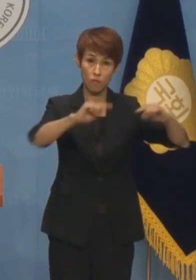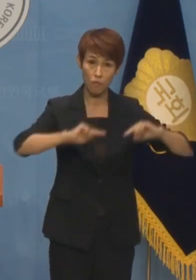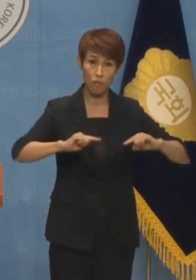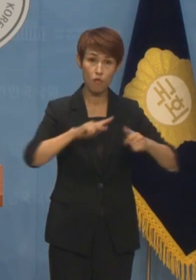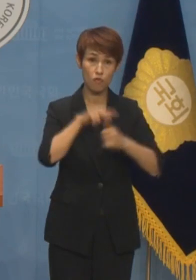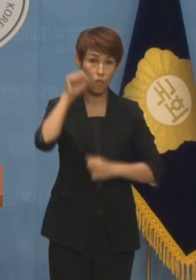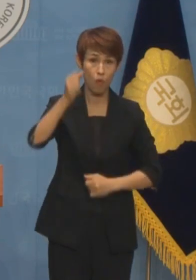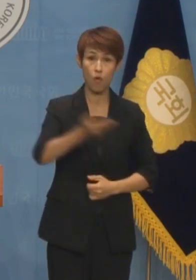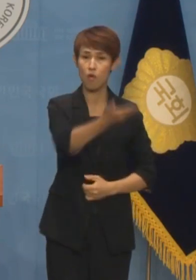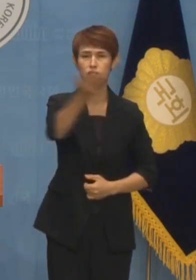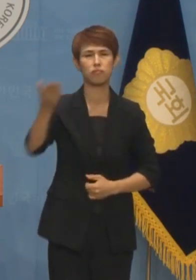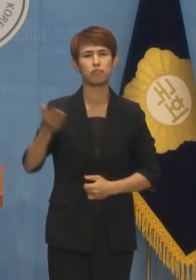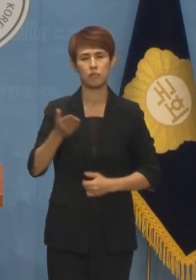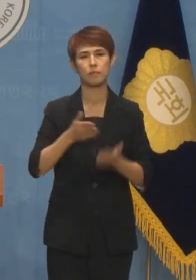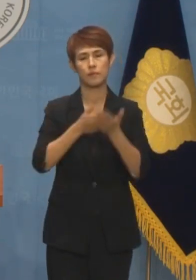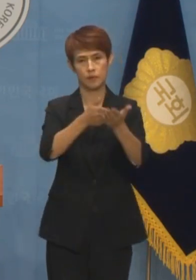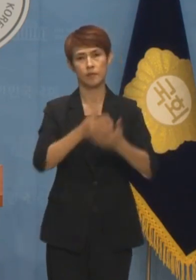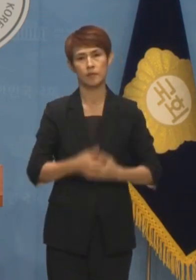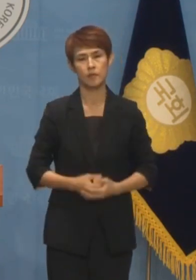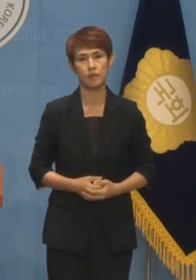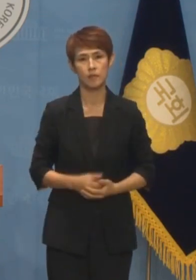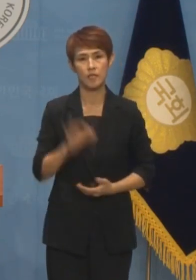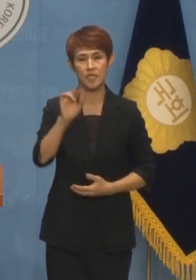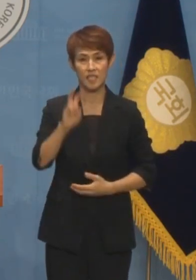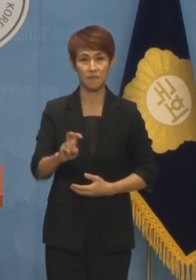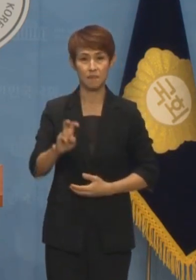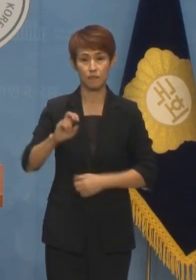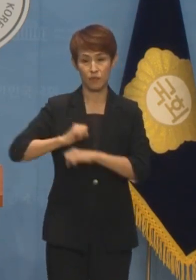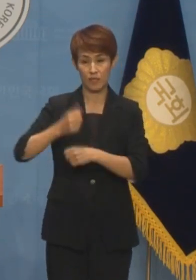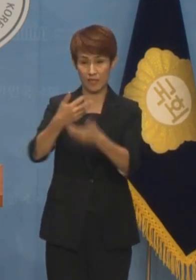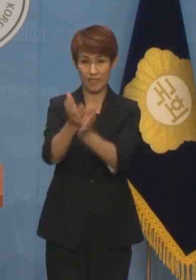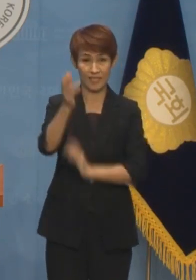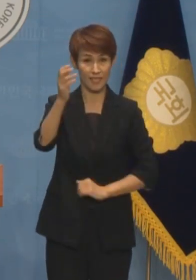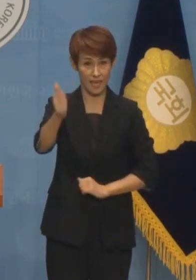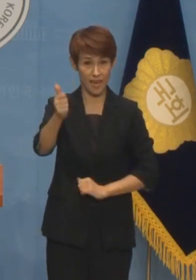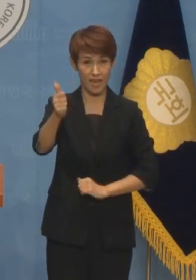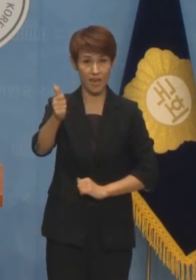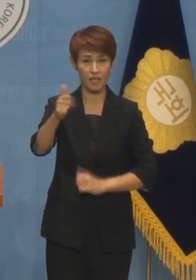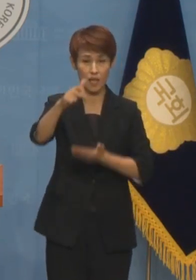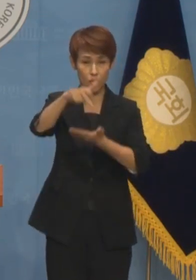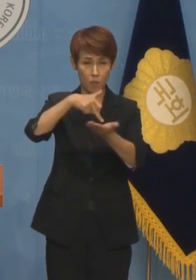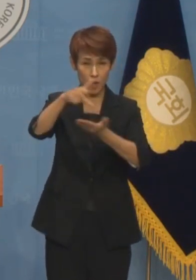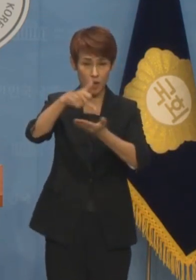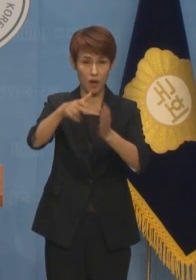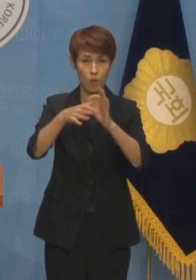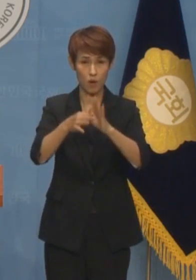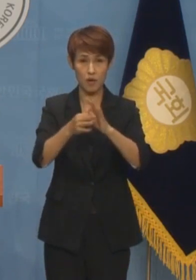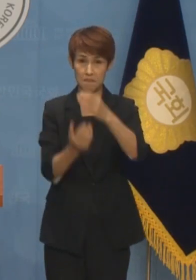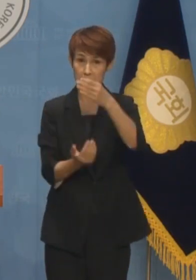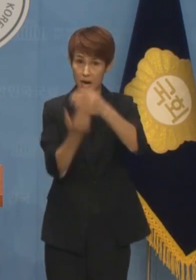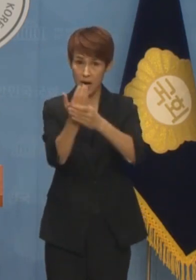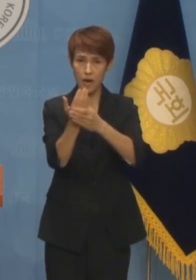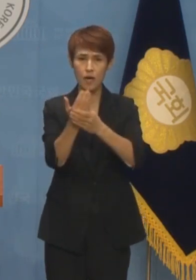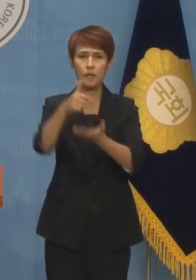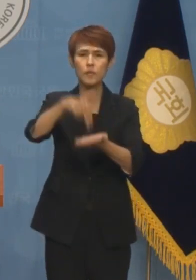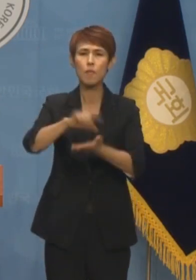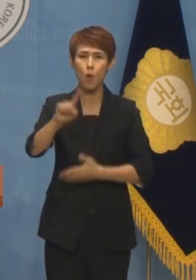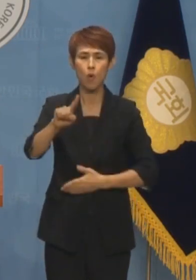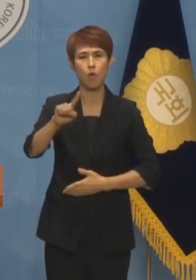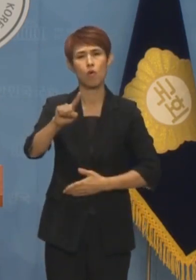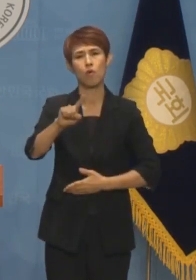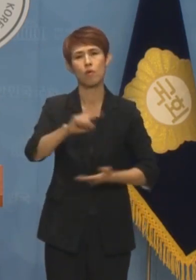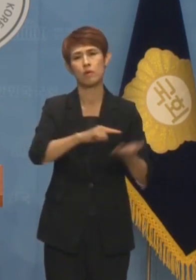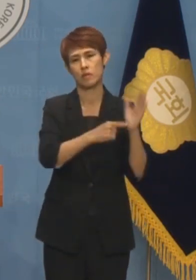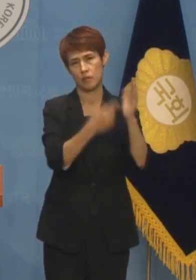촉구합니다 이른바 임성근 당장 단톡방 제보 공작 사건에 대한 입장을 밝혀주십시오